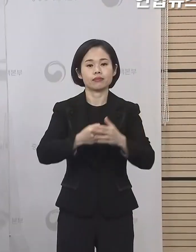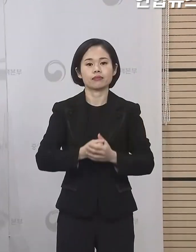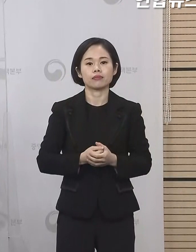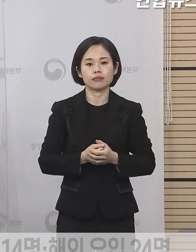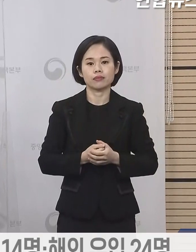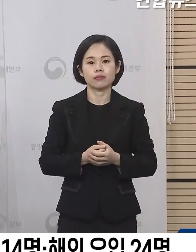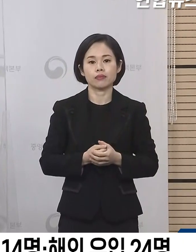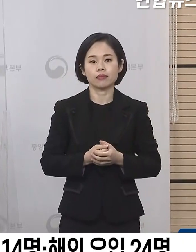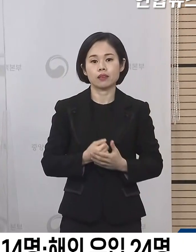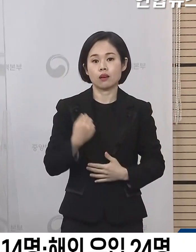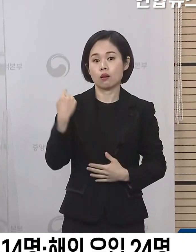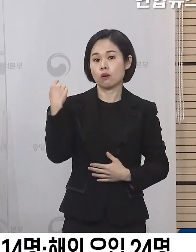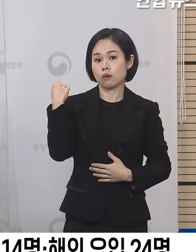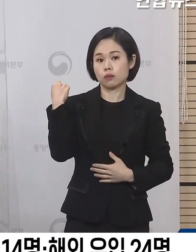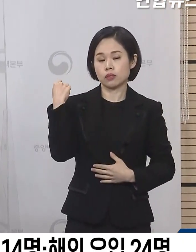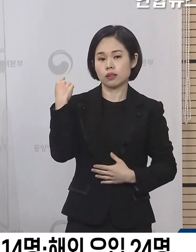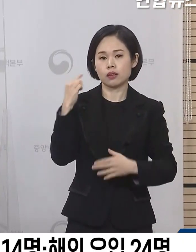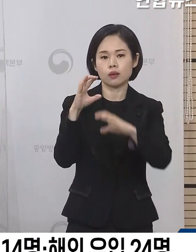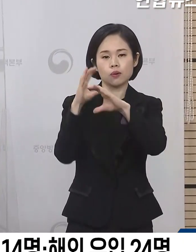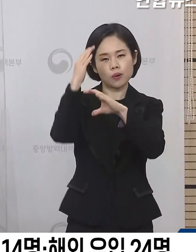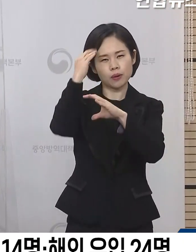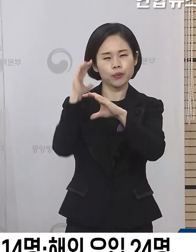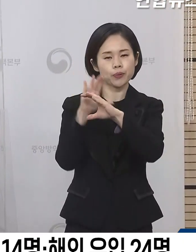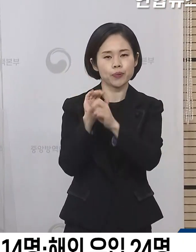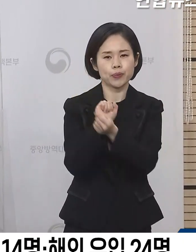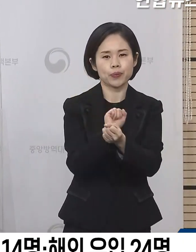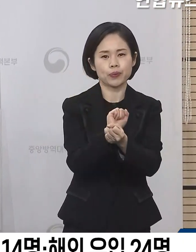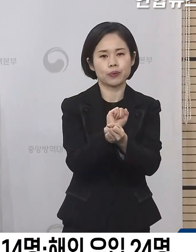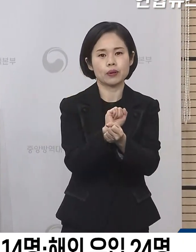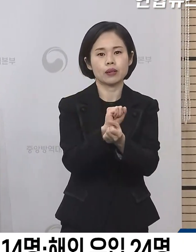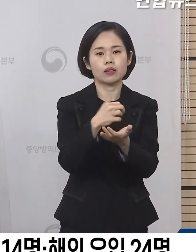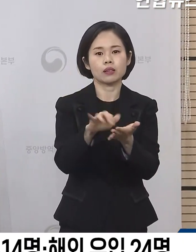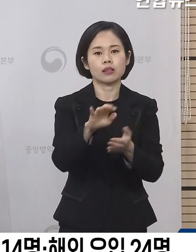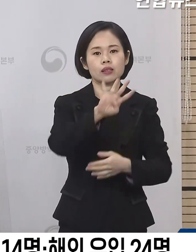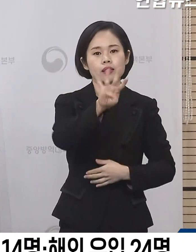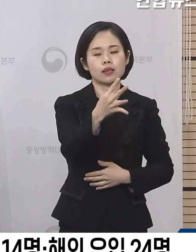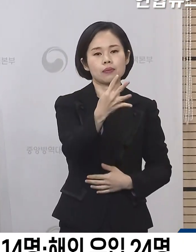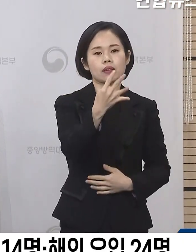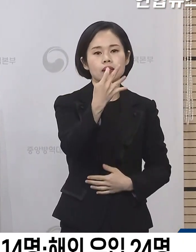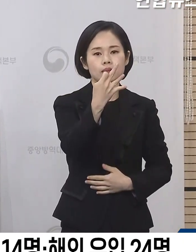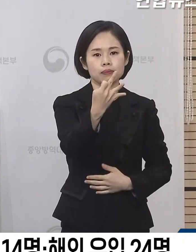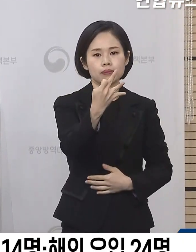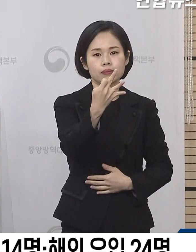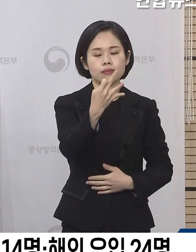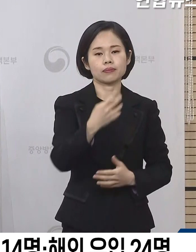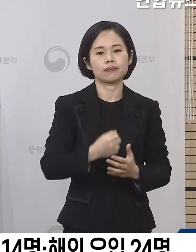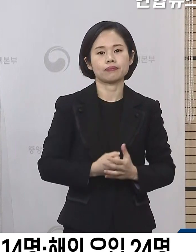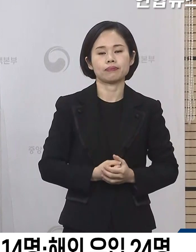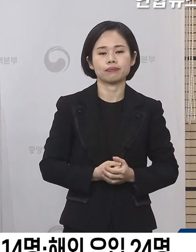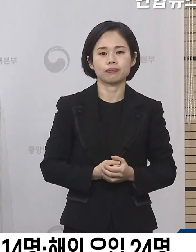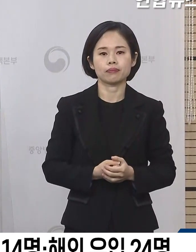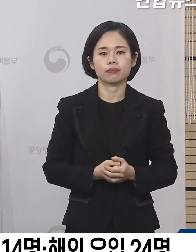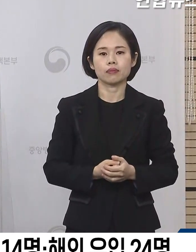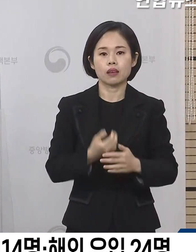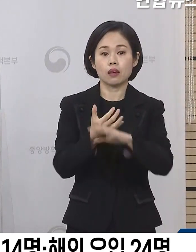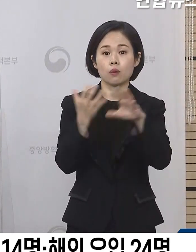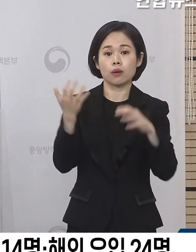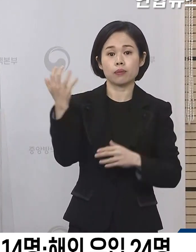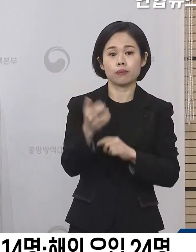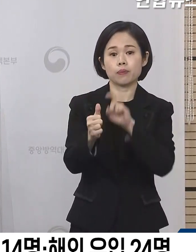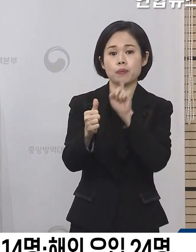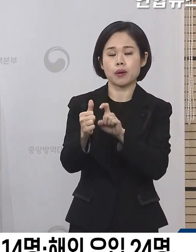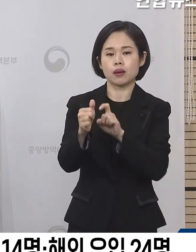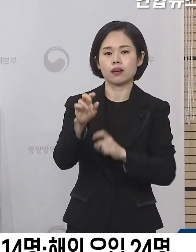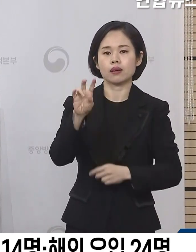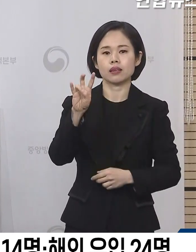11월 30일 기준으로 국내 발생 신규 확진 자는 414 명 이 확인되었습니다 해외 입사